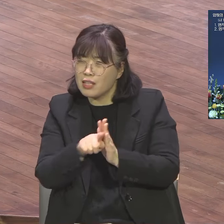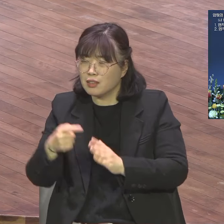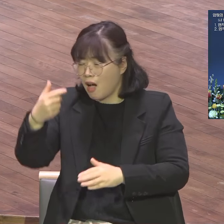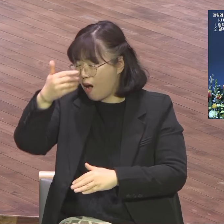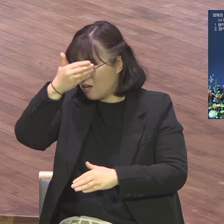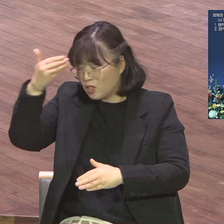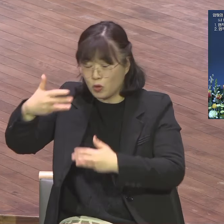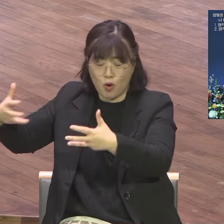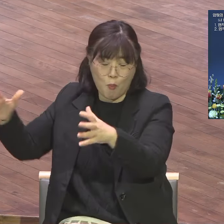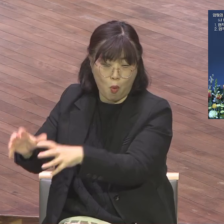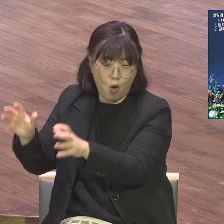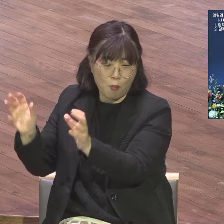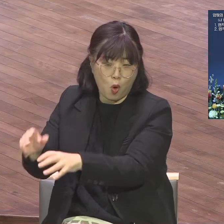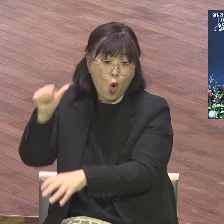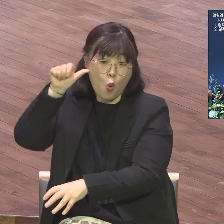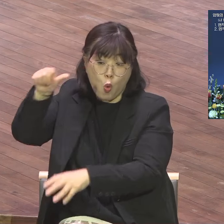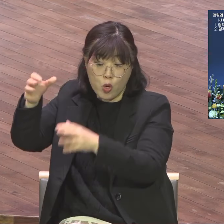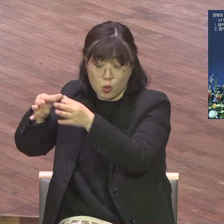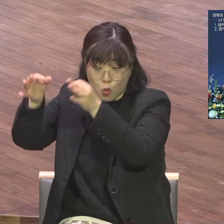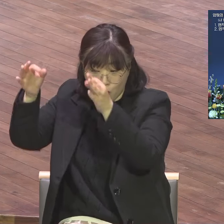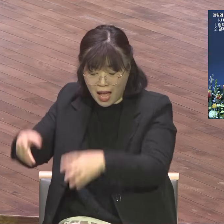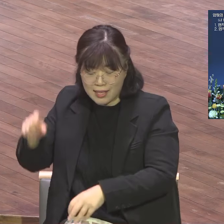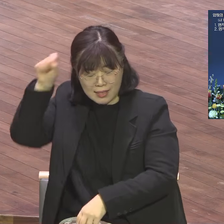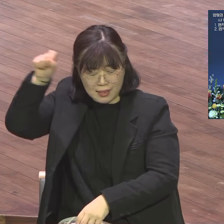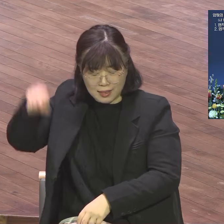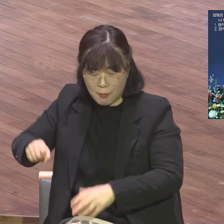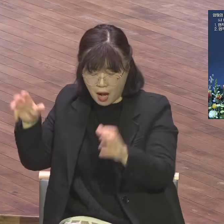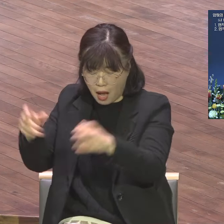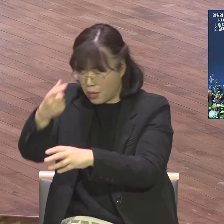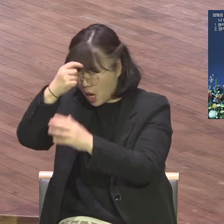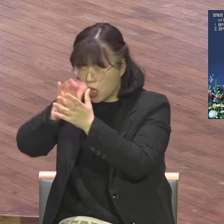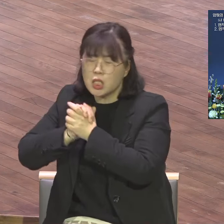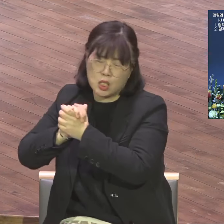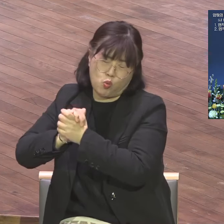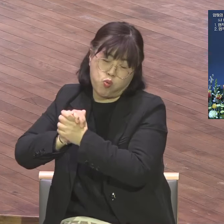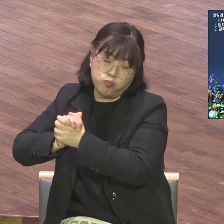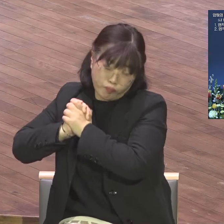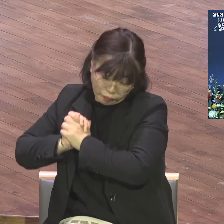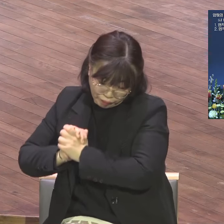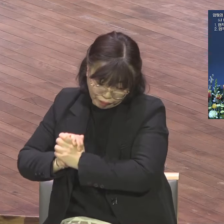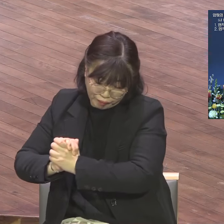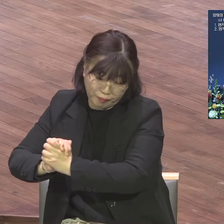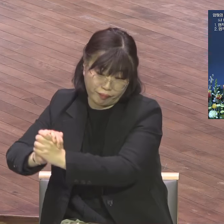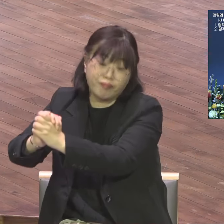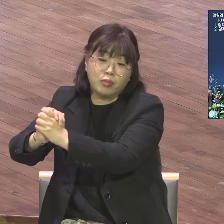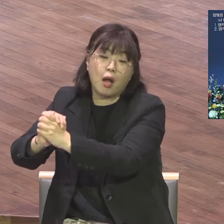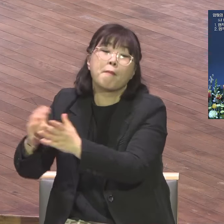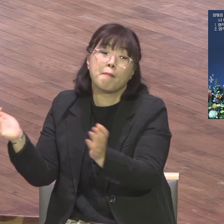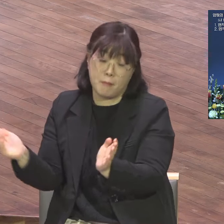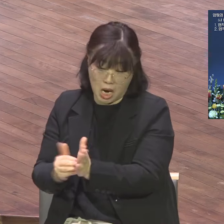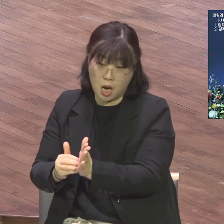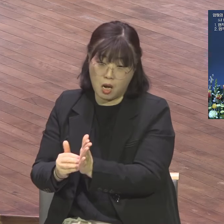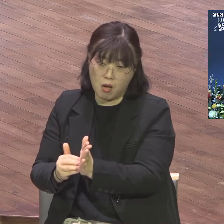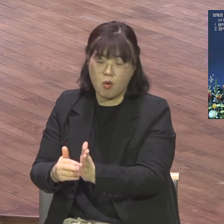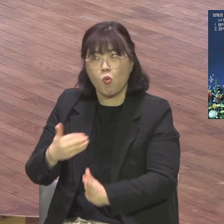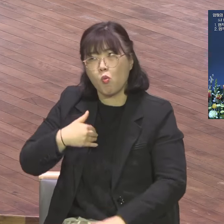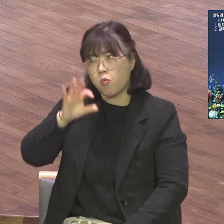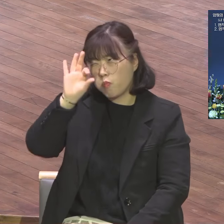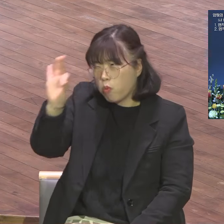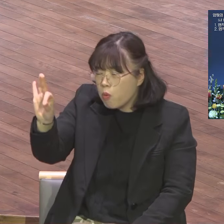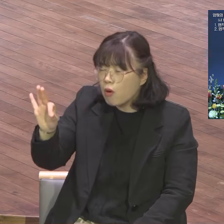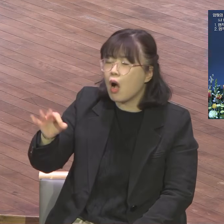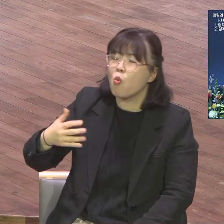없는 옥토밭이 이게 지금 이 시대 안 될 교인 줄로 믿습니다. 영적으로요 여러분 이런 환경